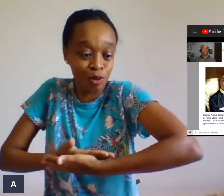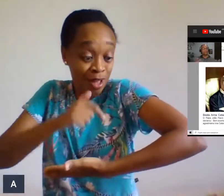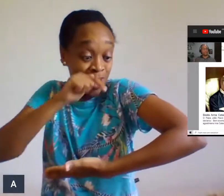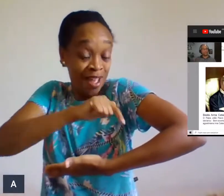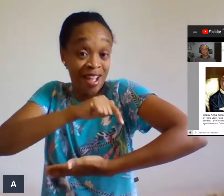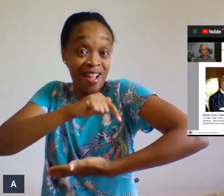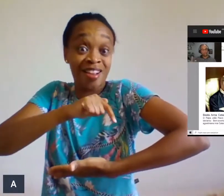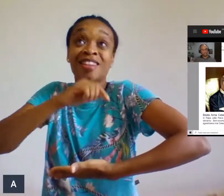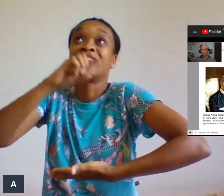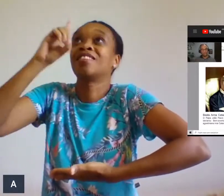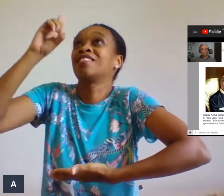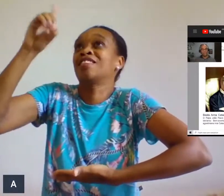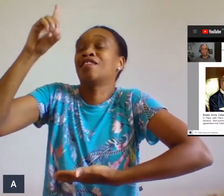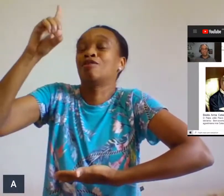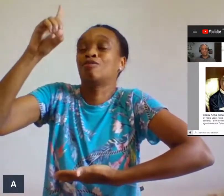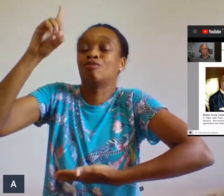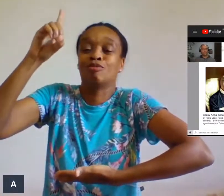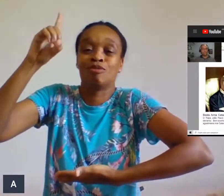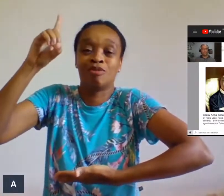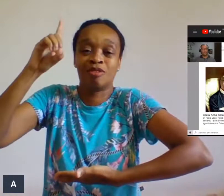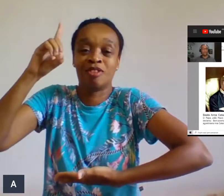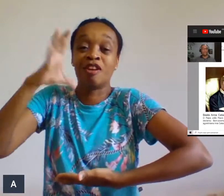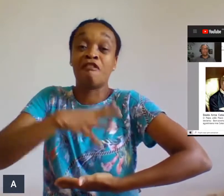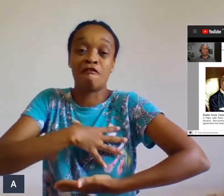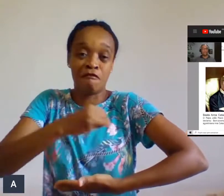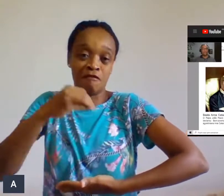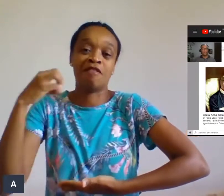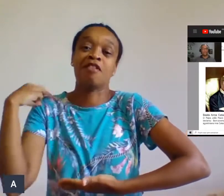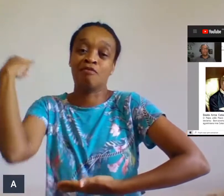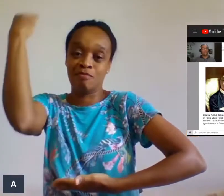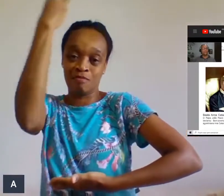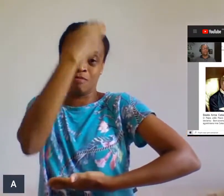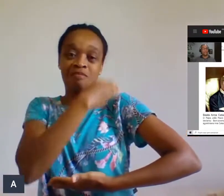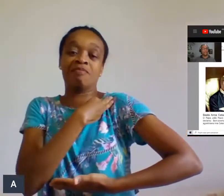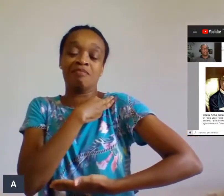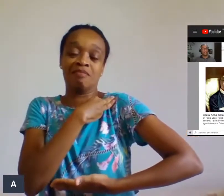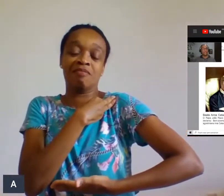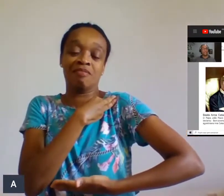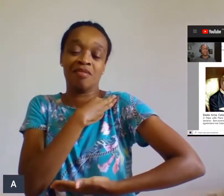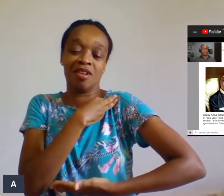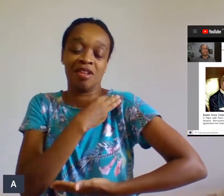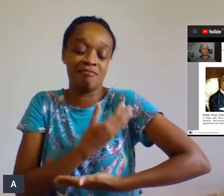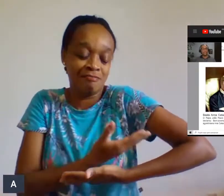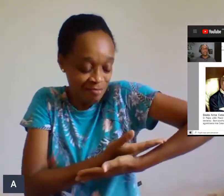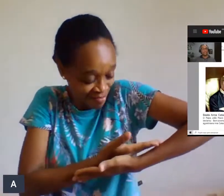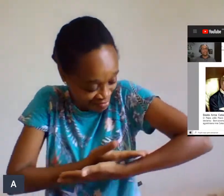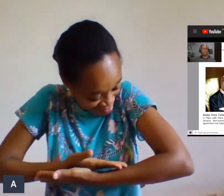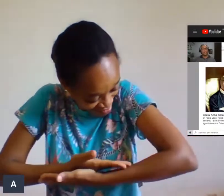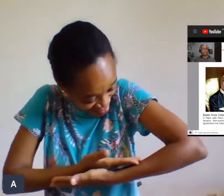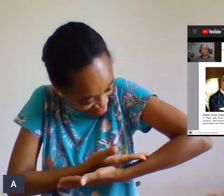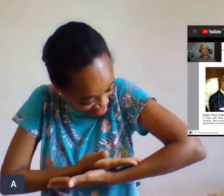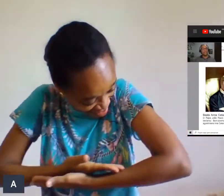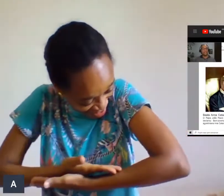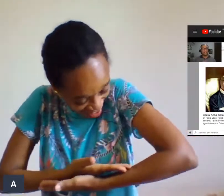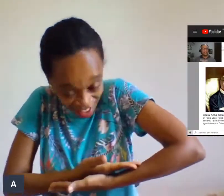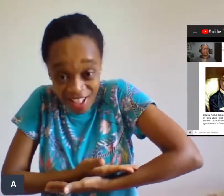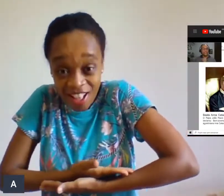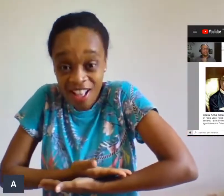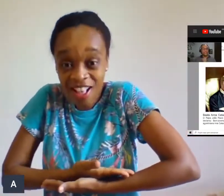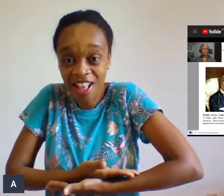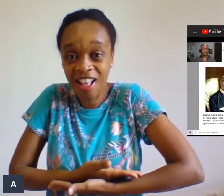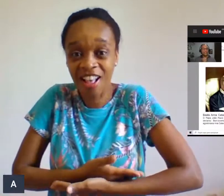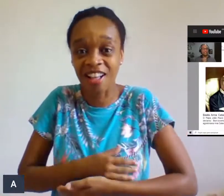que jaz no solo à sua frente, sob a forma de um indefeso recém-nascido. Está aí a visão